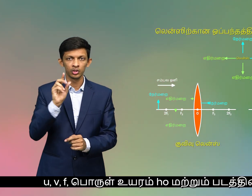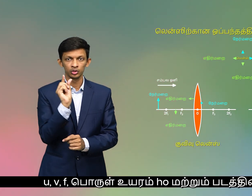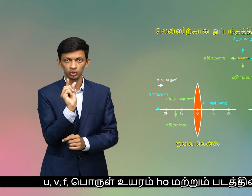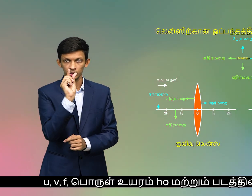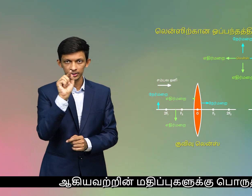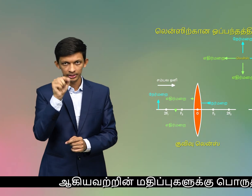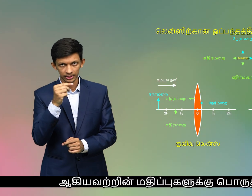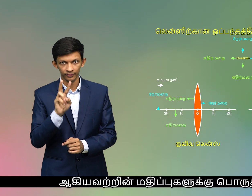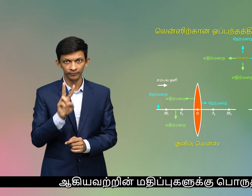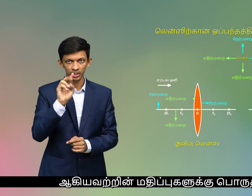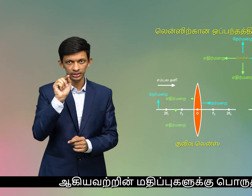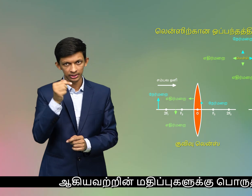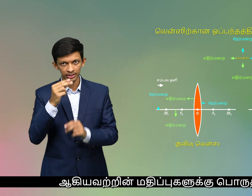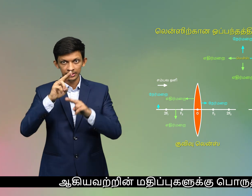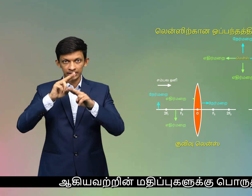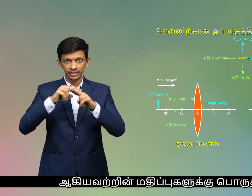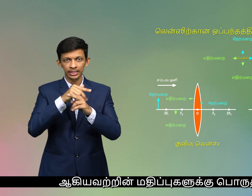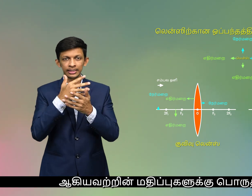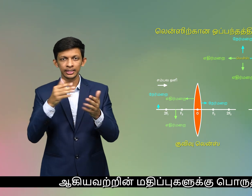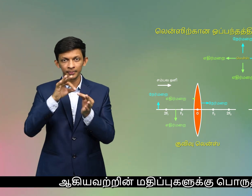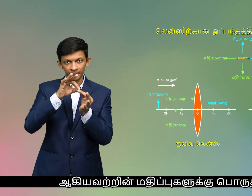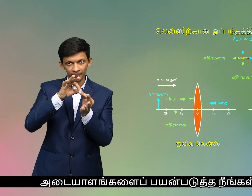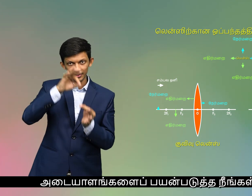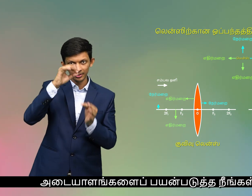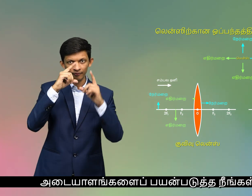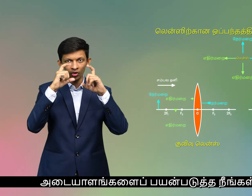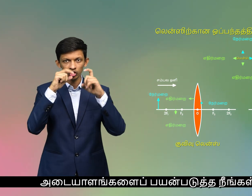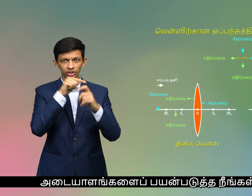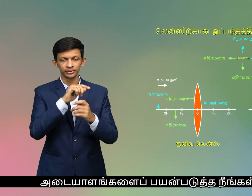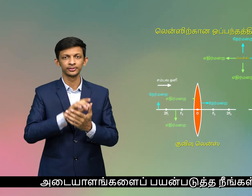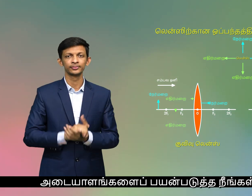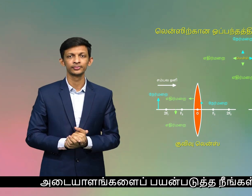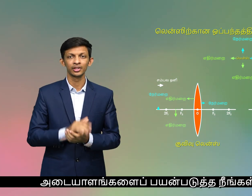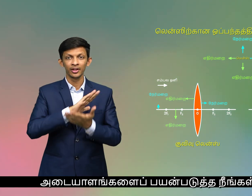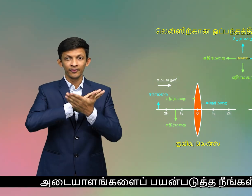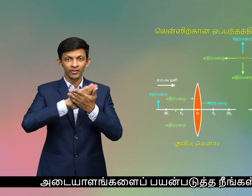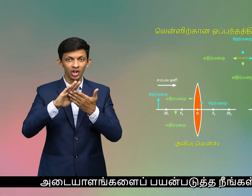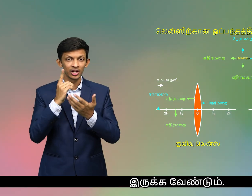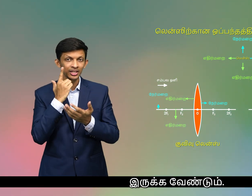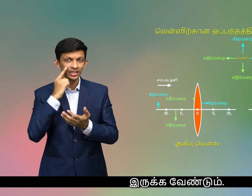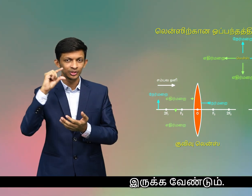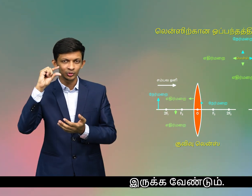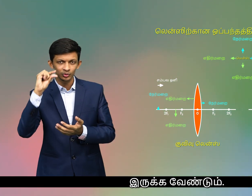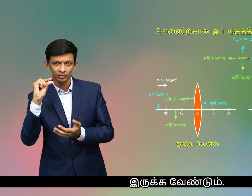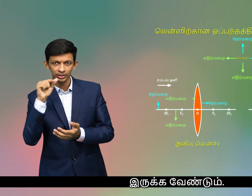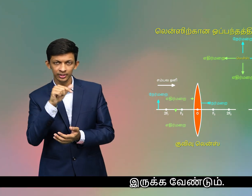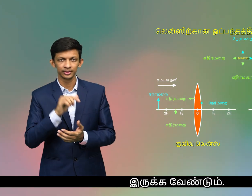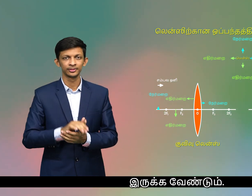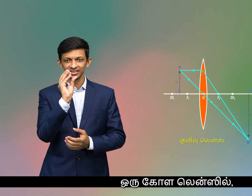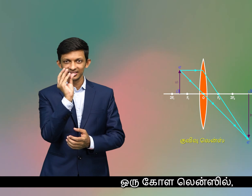கீழ் I ஆகியவற்றின் மதிப்புகளுக்கு பொருத்தமான அடையாளங்களை பயன்படுத்த நீங்கள் கவனமாக இருக்க